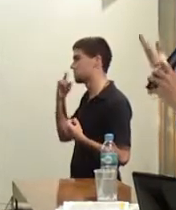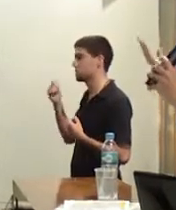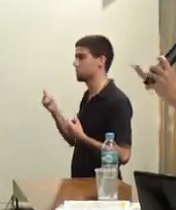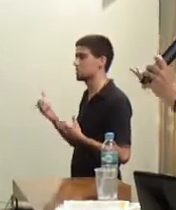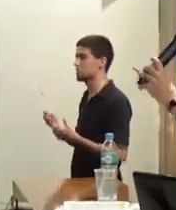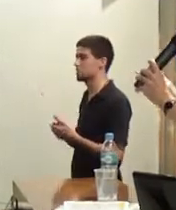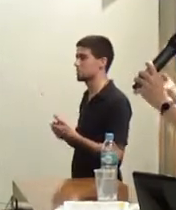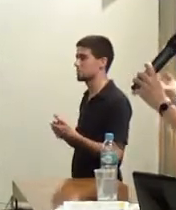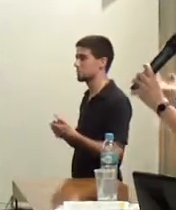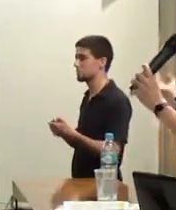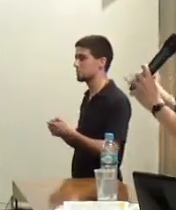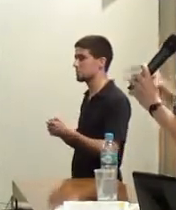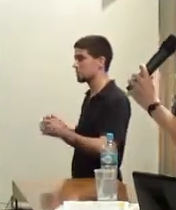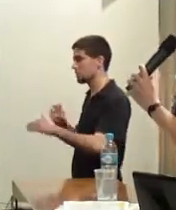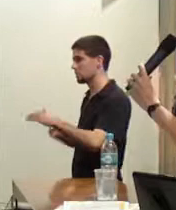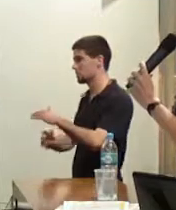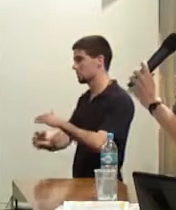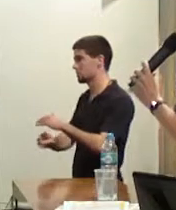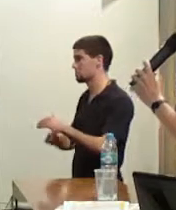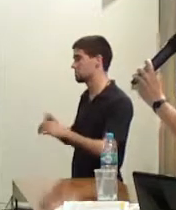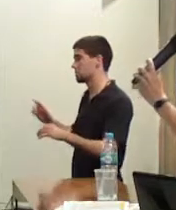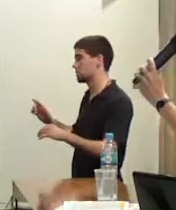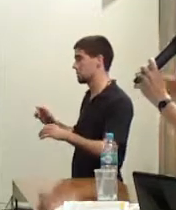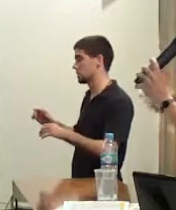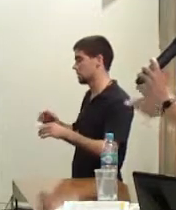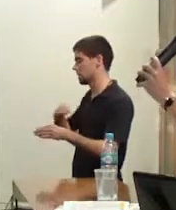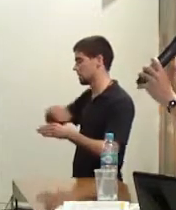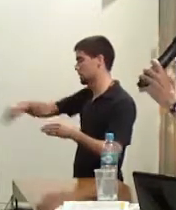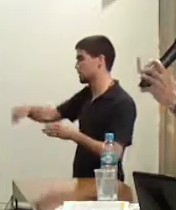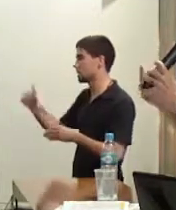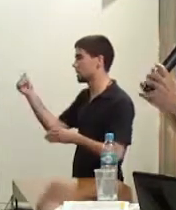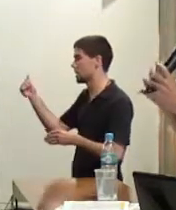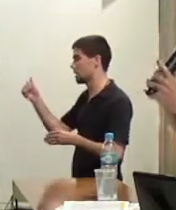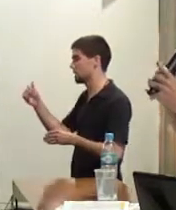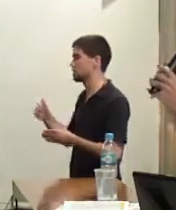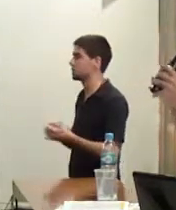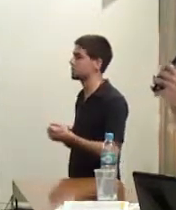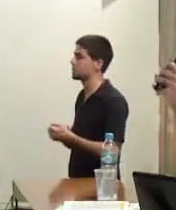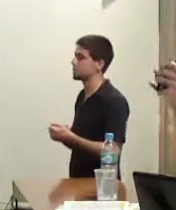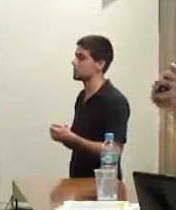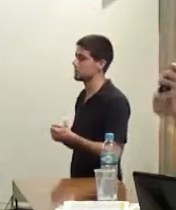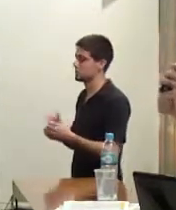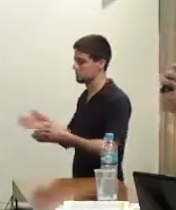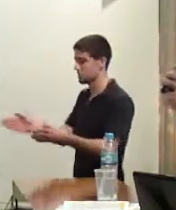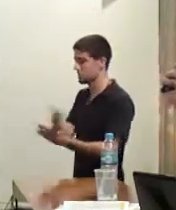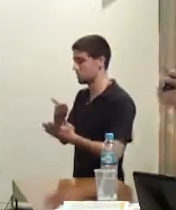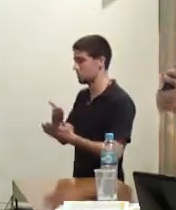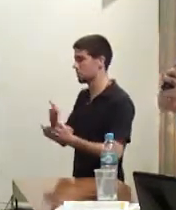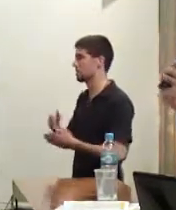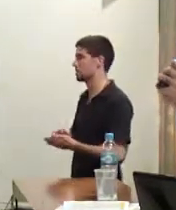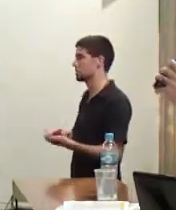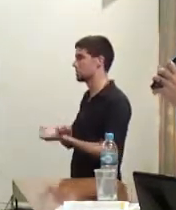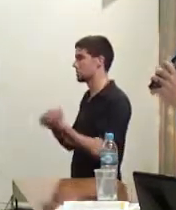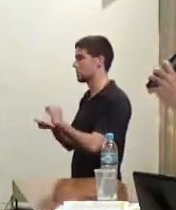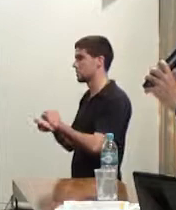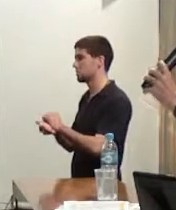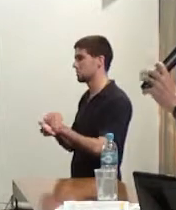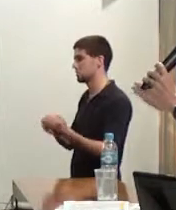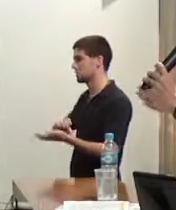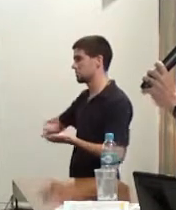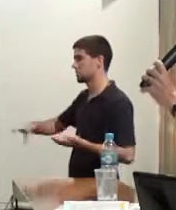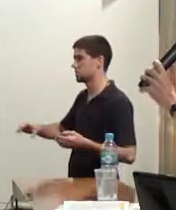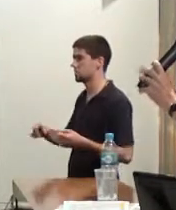Rivadavia fueron este año sacados de la línea y todavía tenemos una